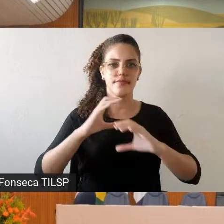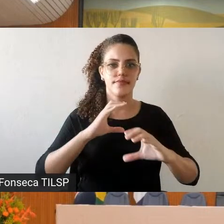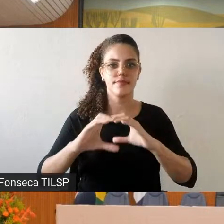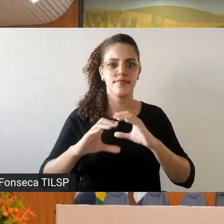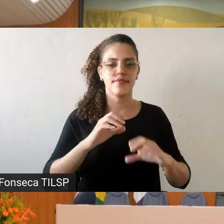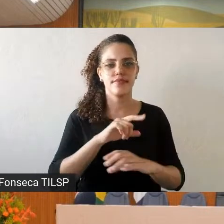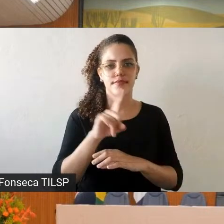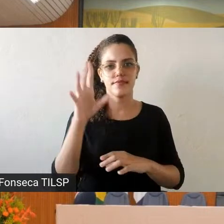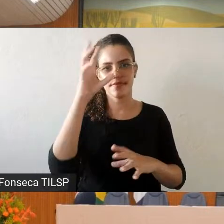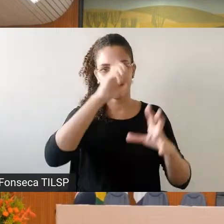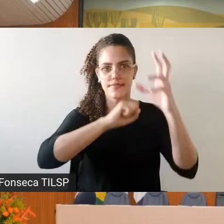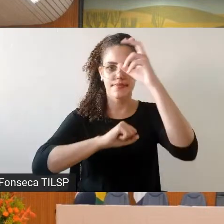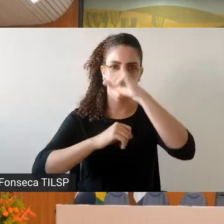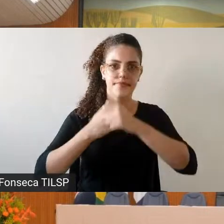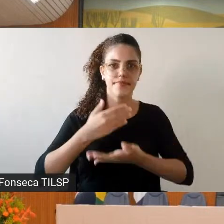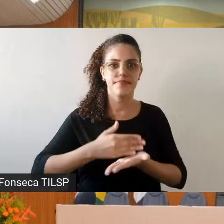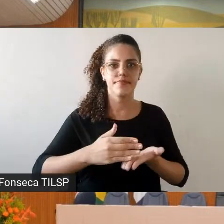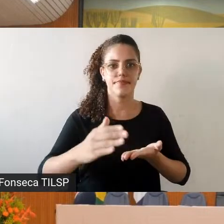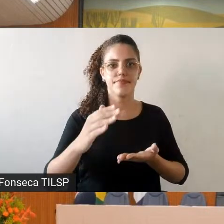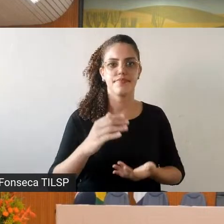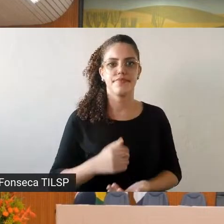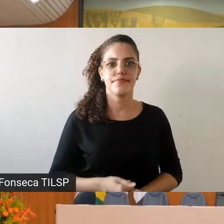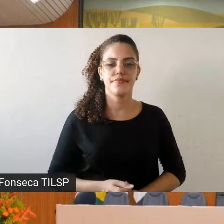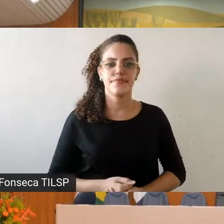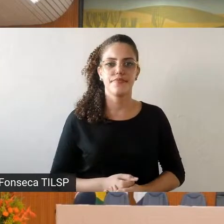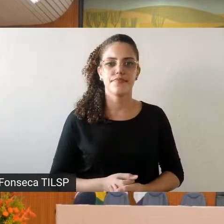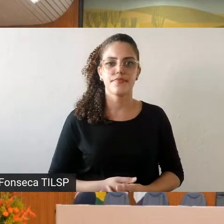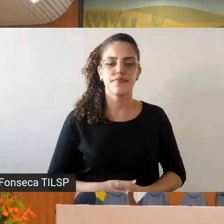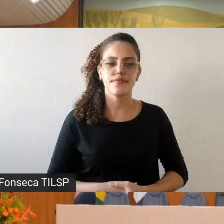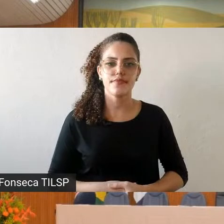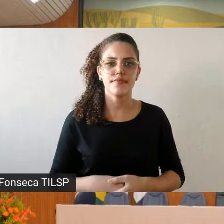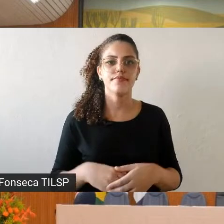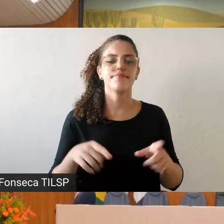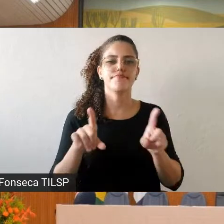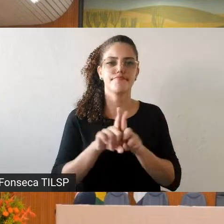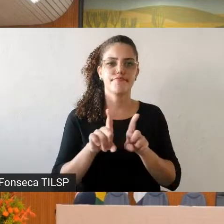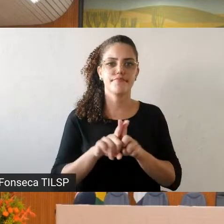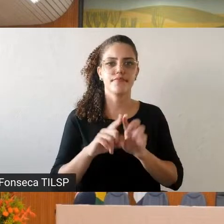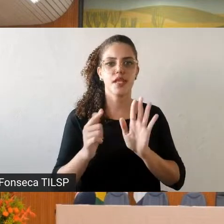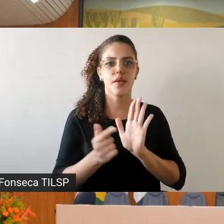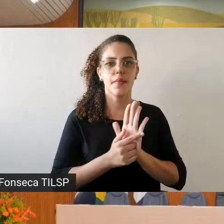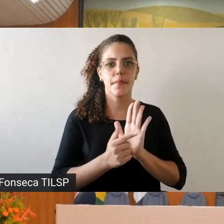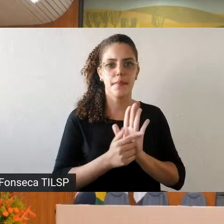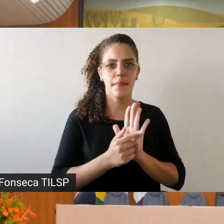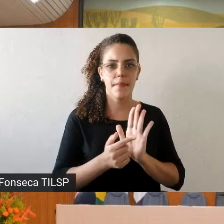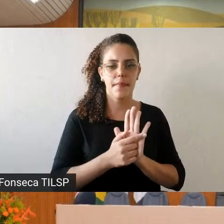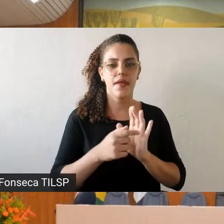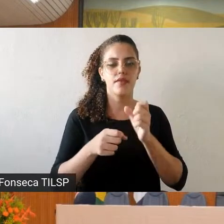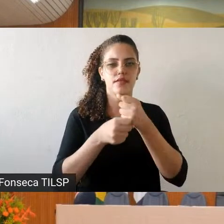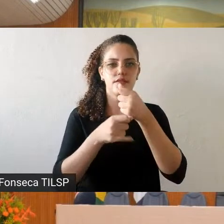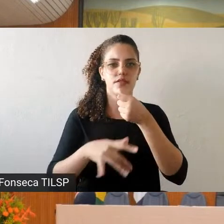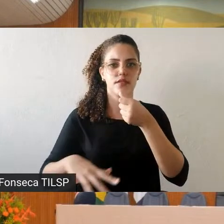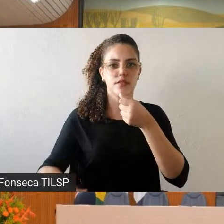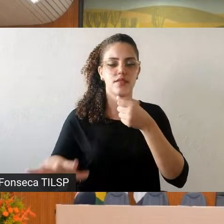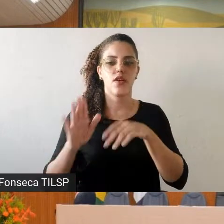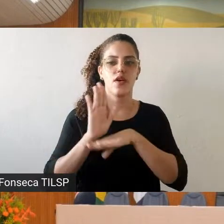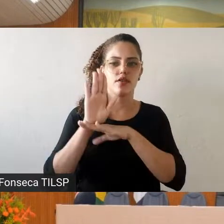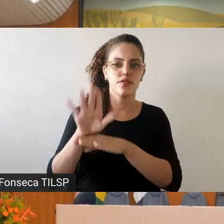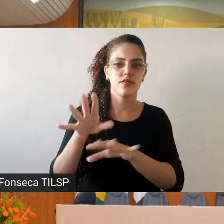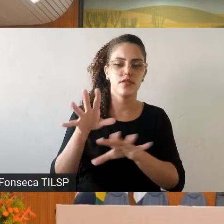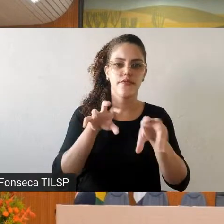nas universidades públicas federais, que é o papel da extensão na própria formação. Ou seja, os cursos